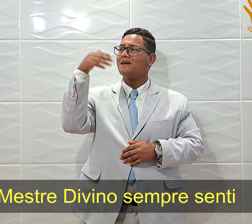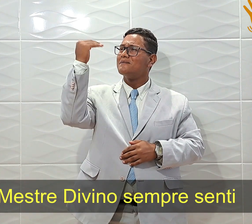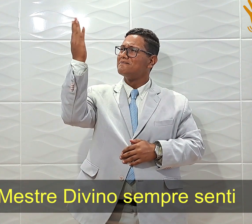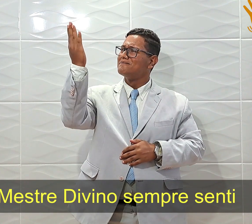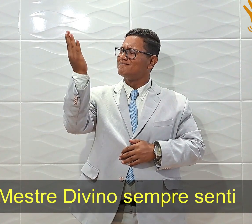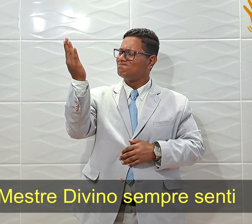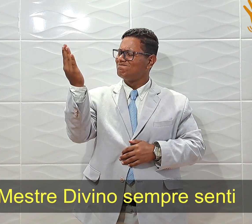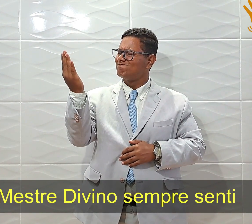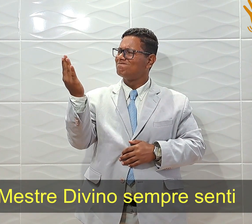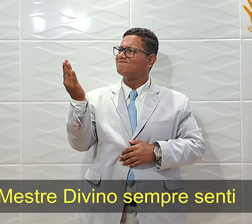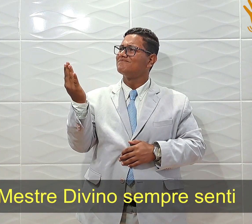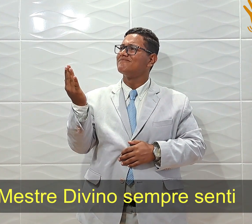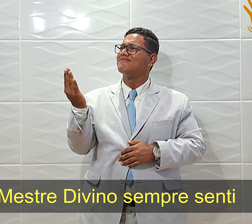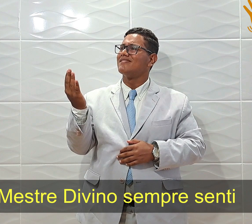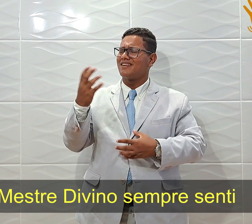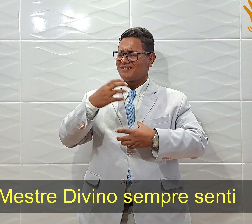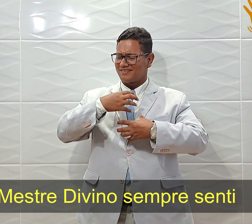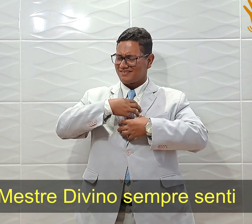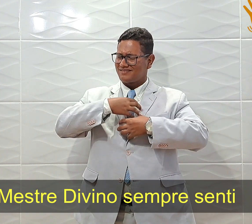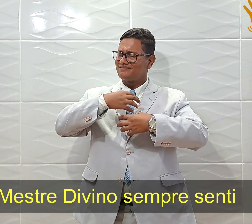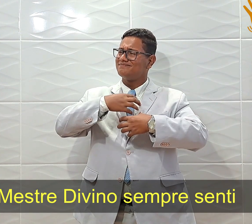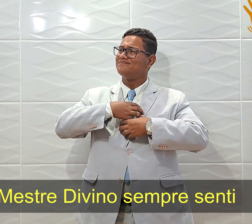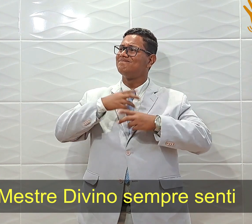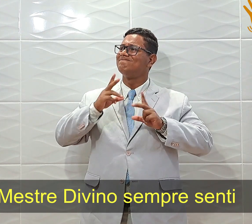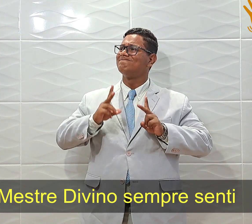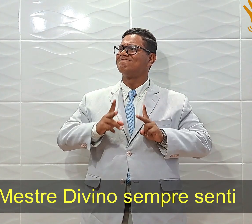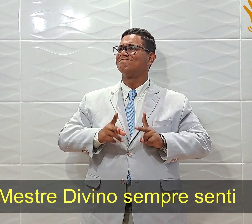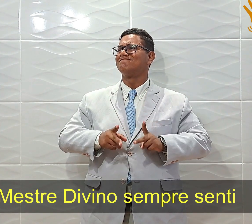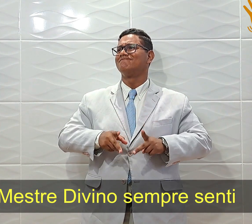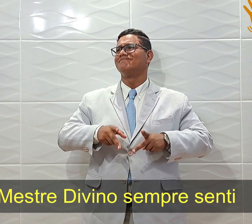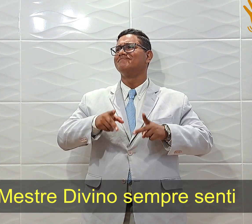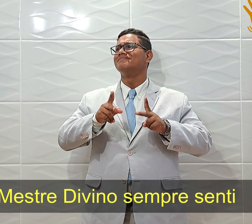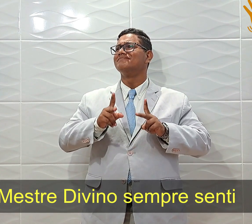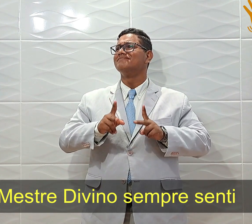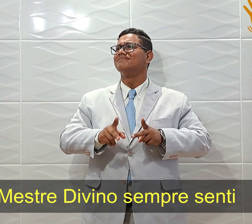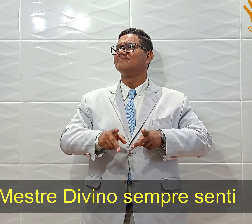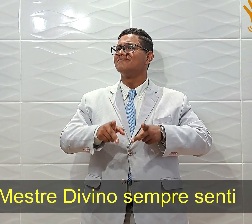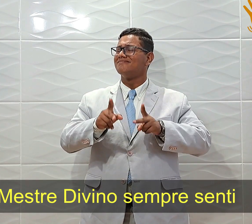Mestre divino, sempre senti